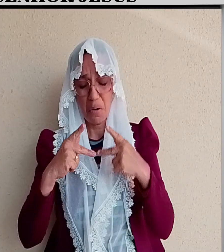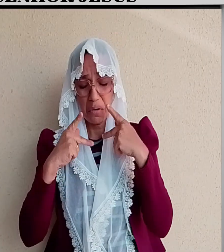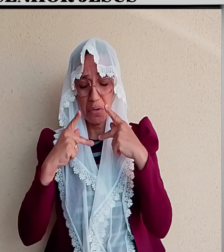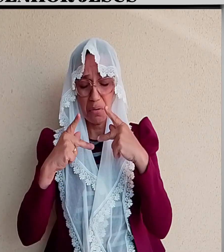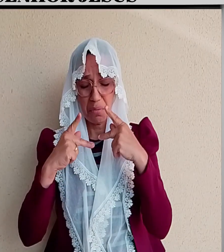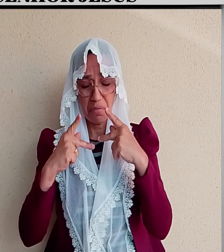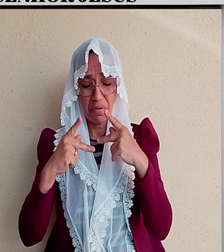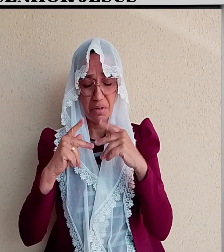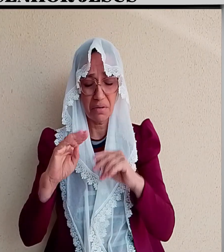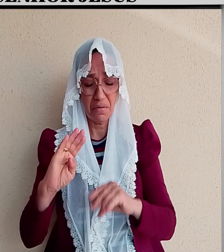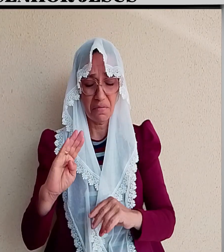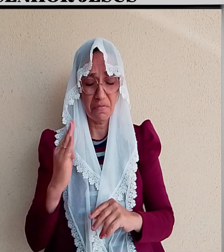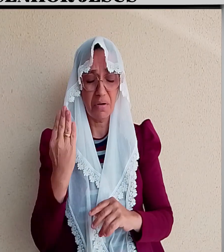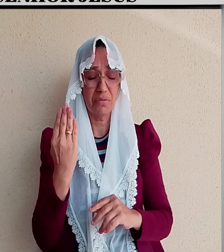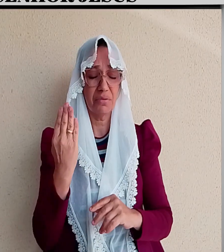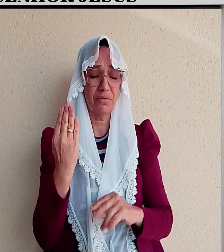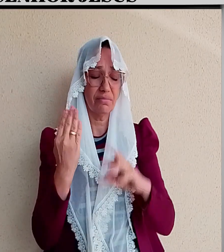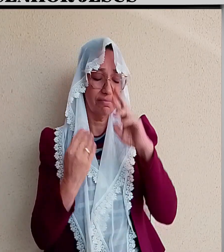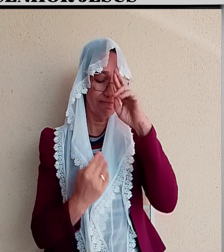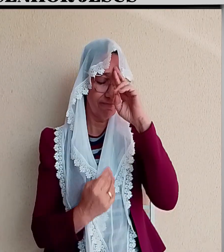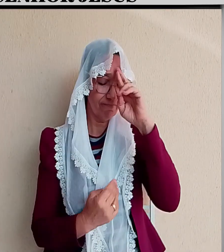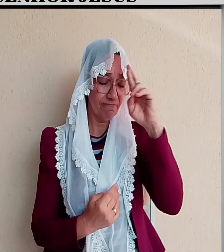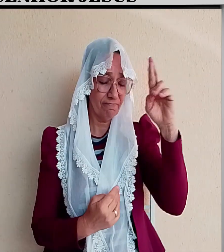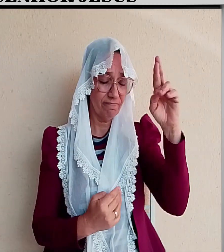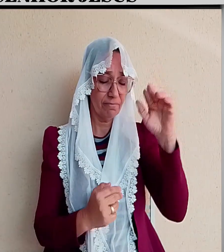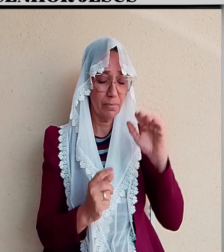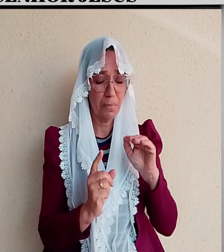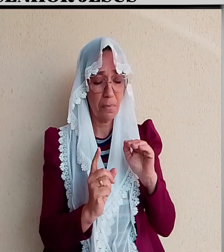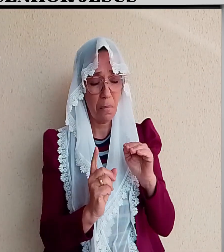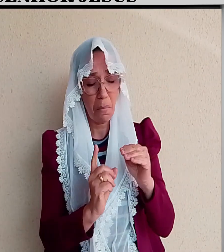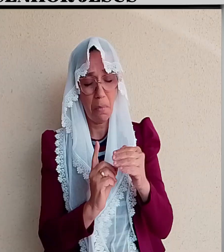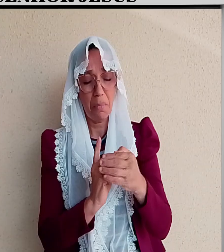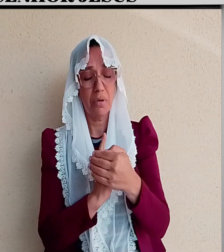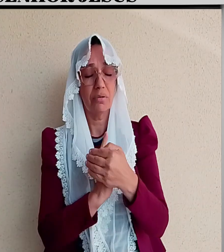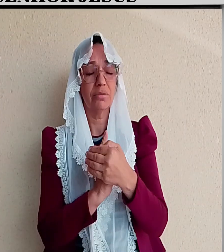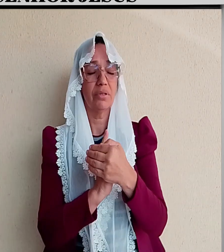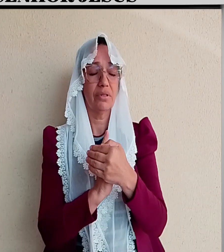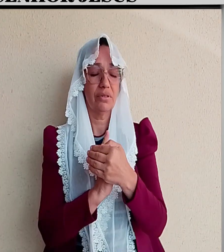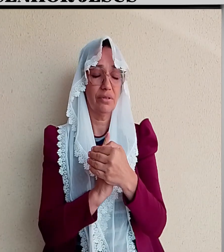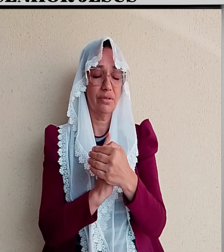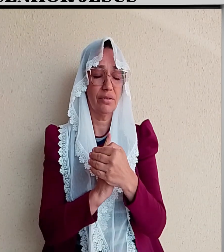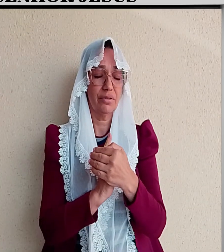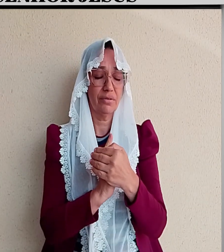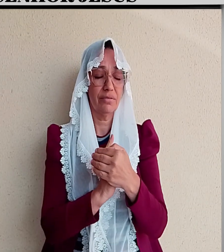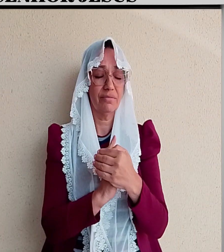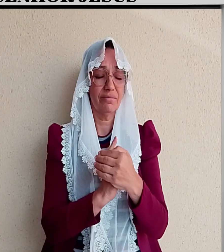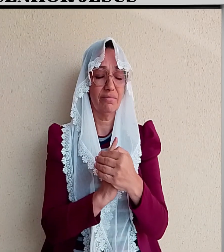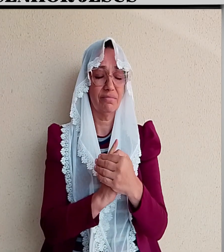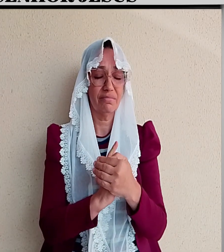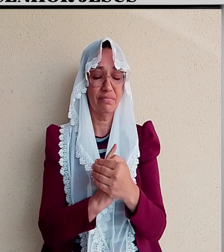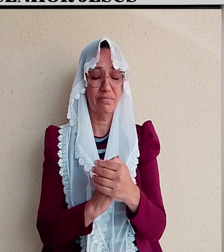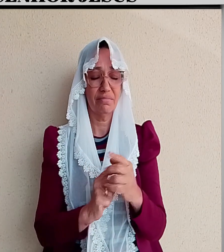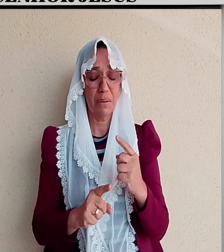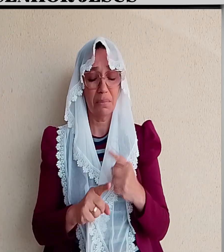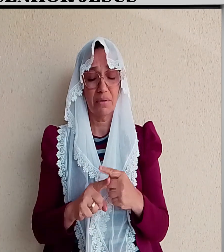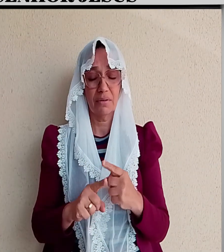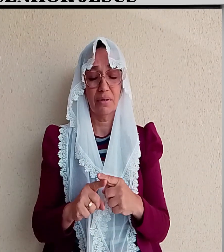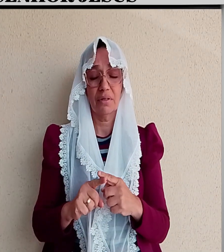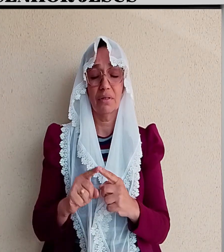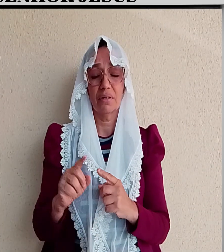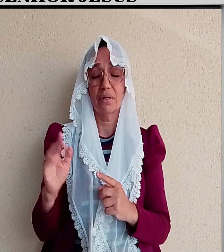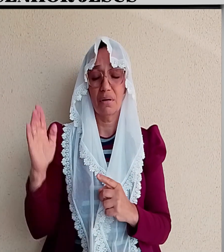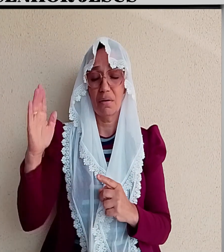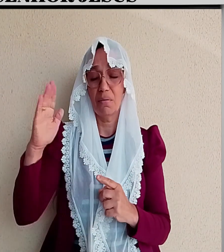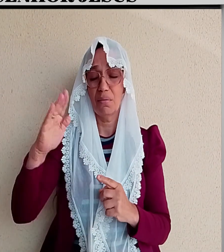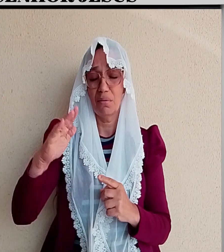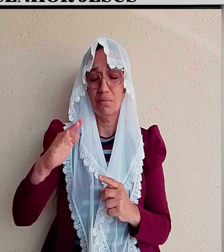fé, porque tu já nos guardou das potestades malignas, aleluia, e só vai se perder aquele que já se perdeu, porque